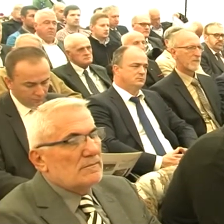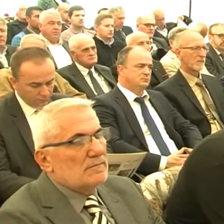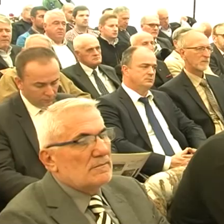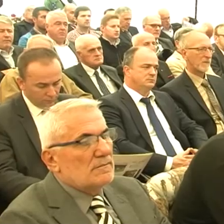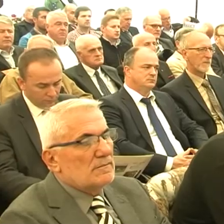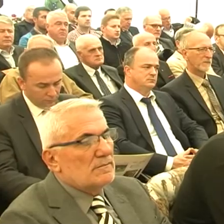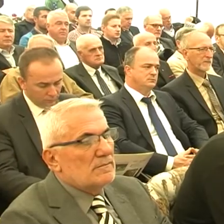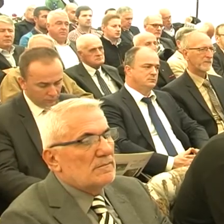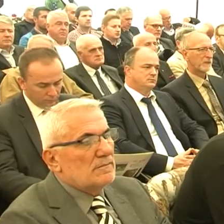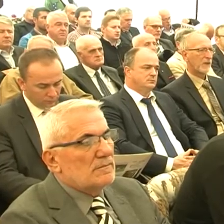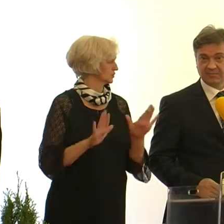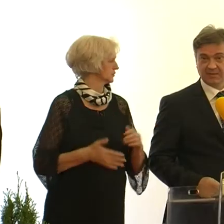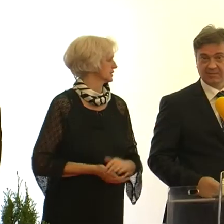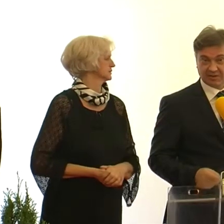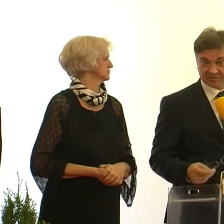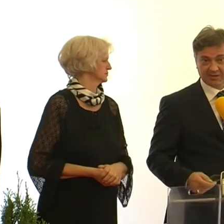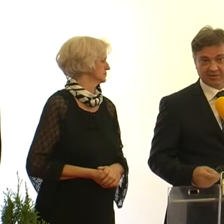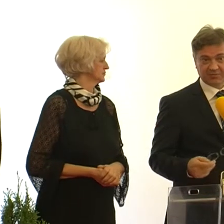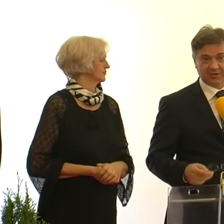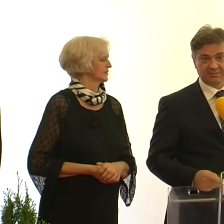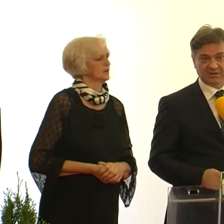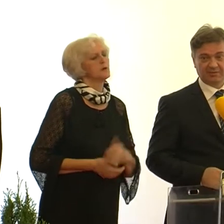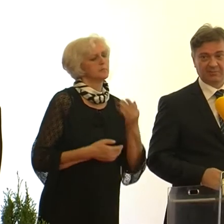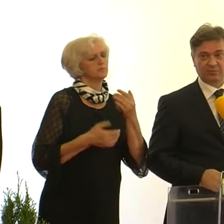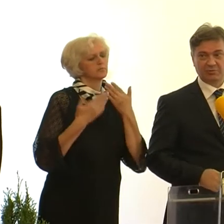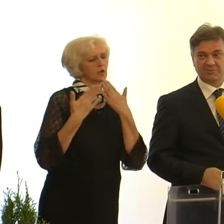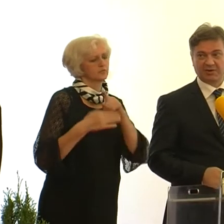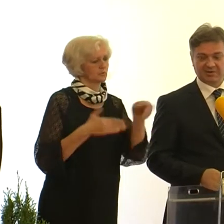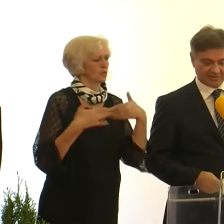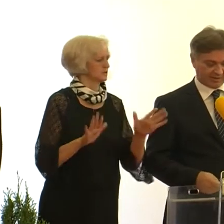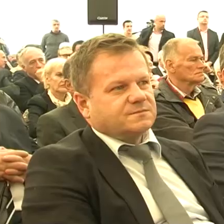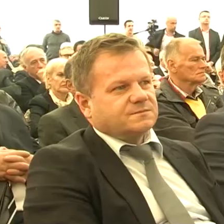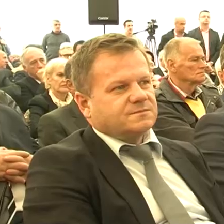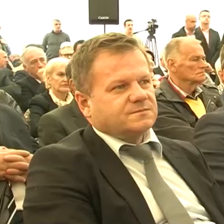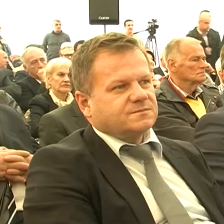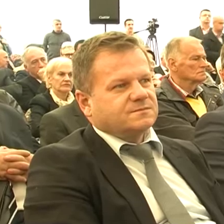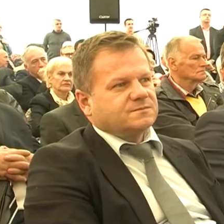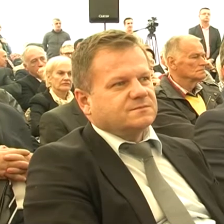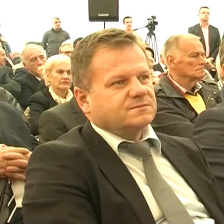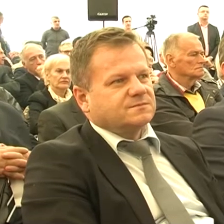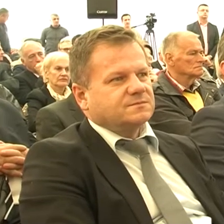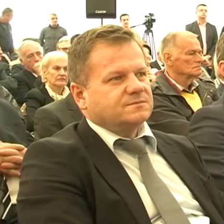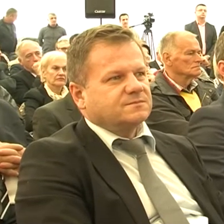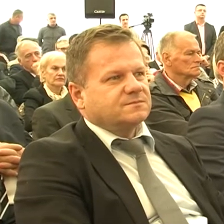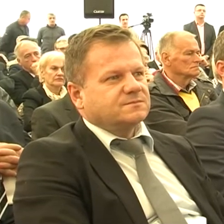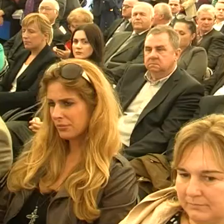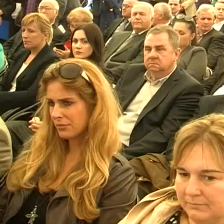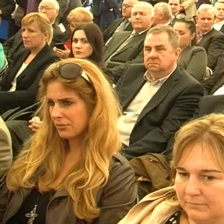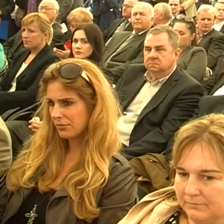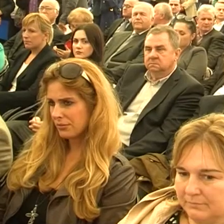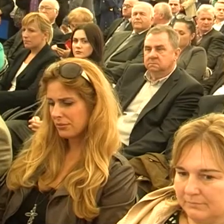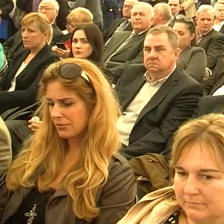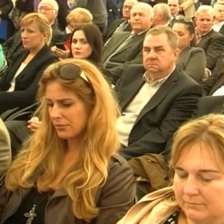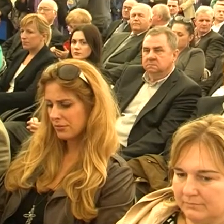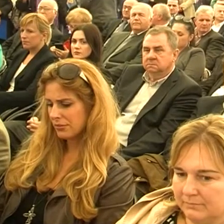16,3%. Ovakvi optimistični i realni podaci su, istakao je Zvizdić, odraz sposobnosti prije svega bosansko-hercegovačkih privrednika